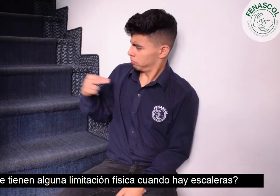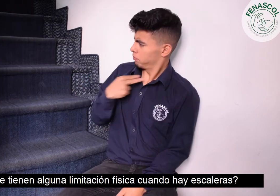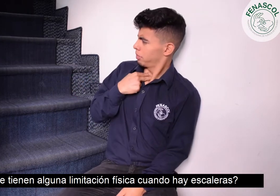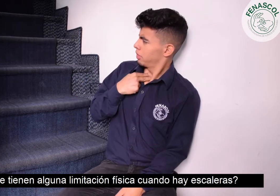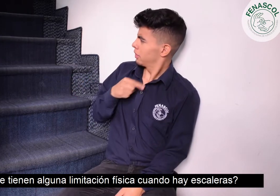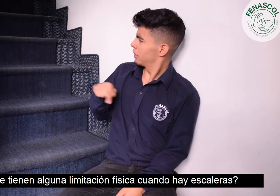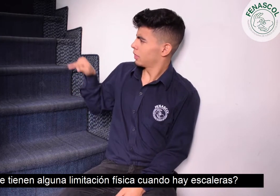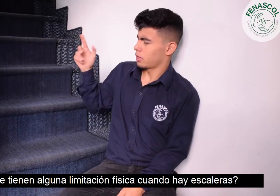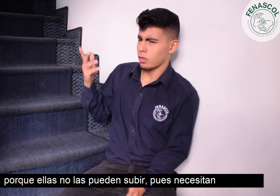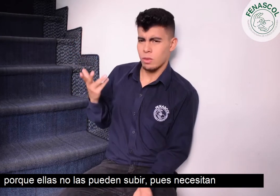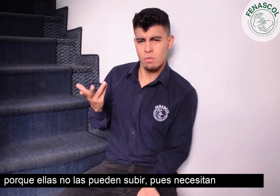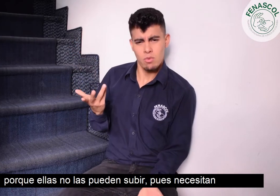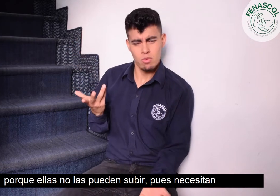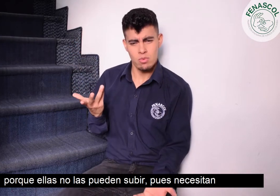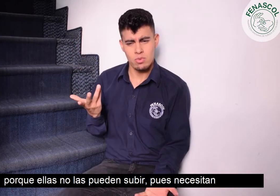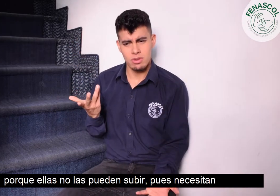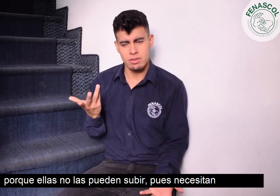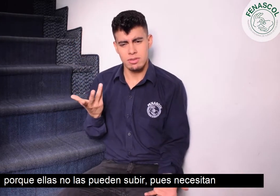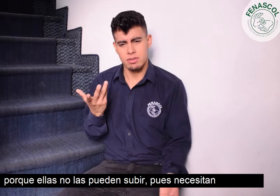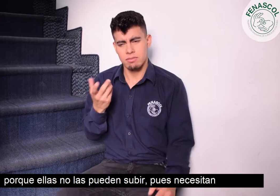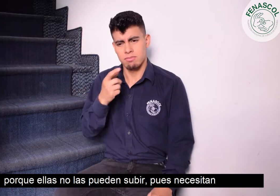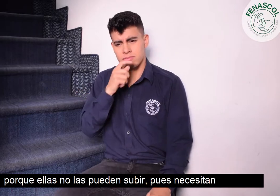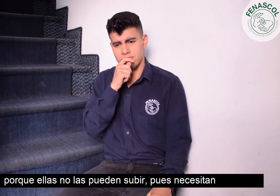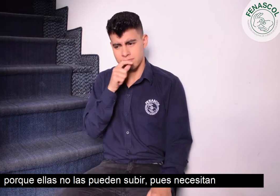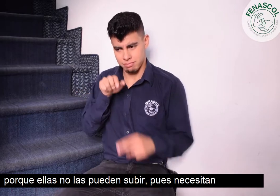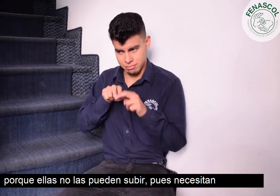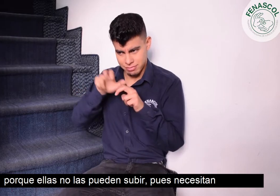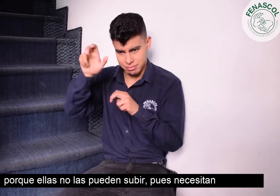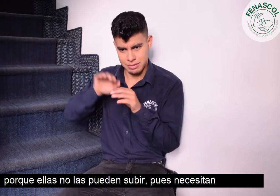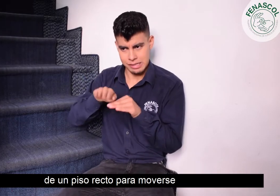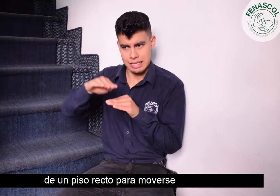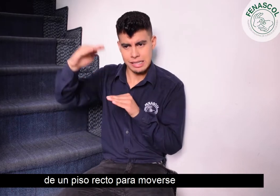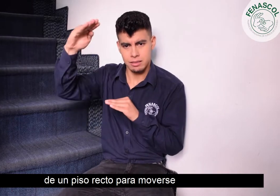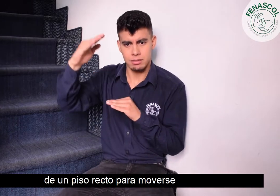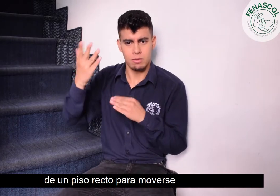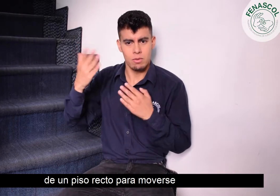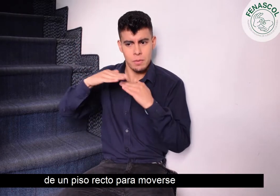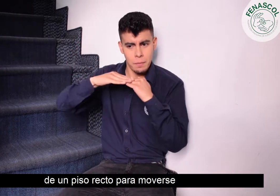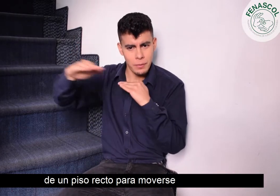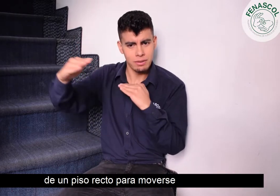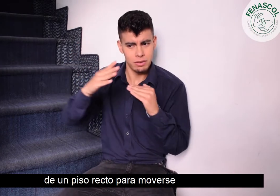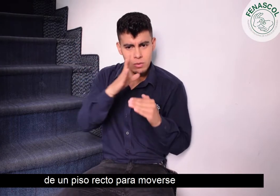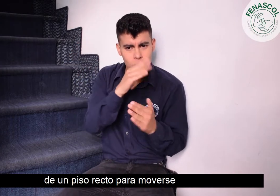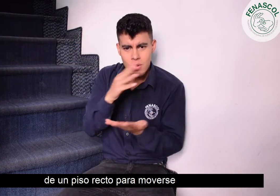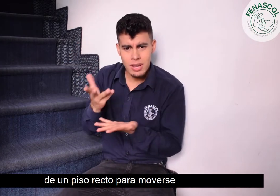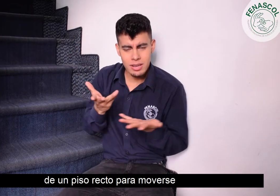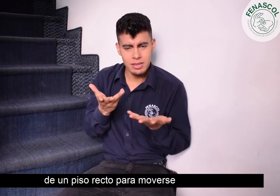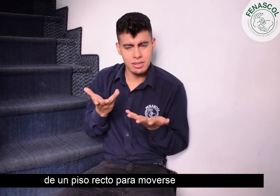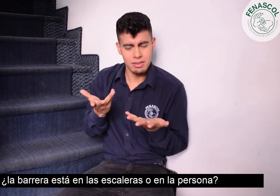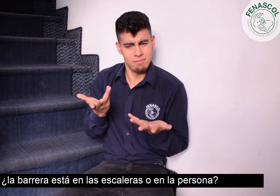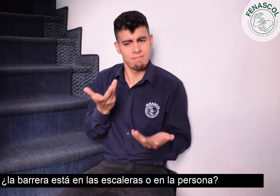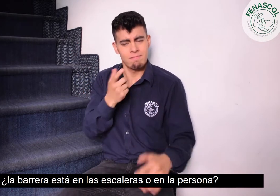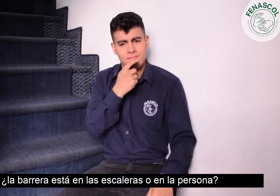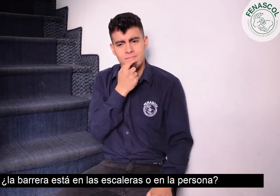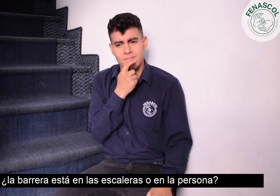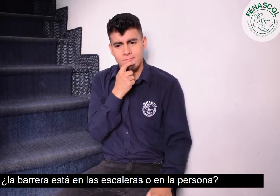porque ellas no pueden subir pues necesitan de un piso recto para moverse ¿la barrera está en las